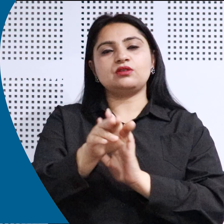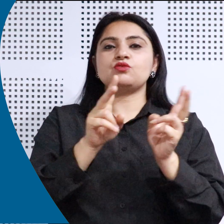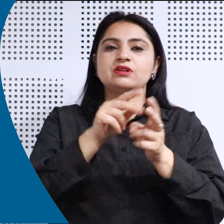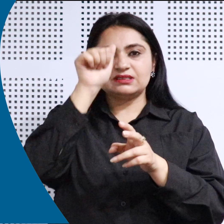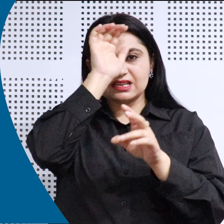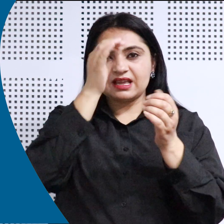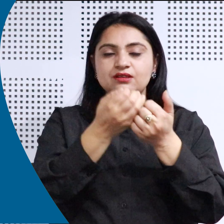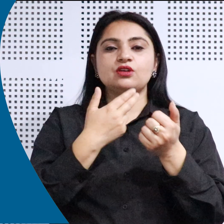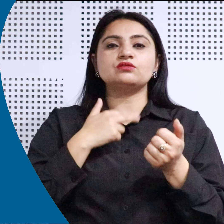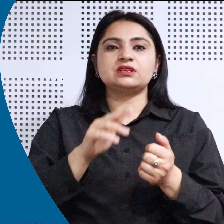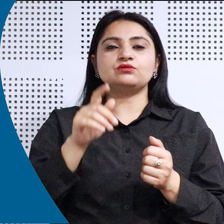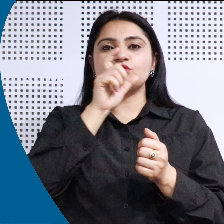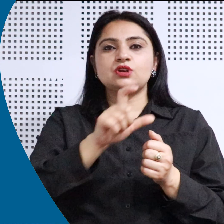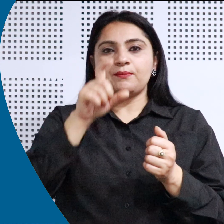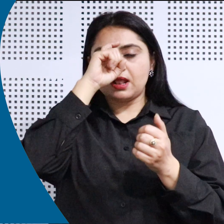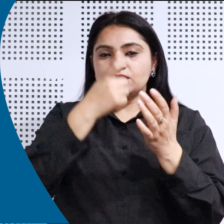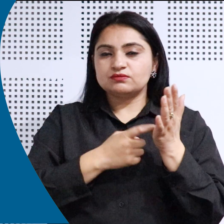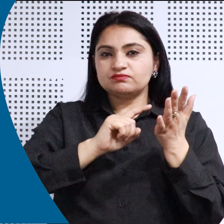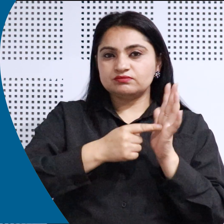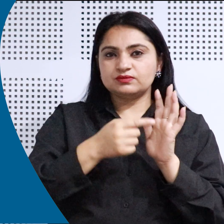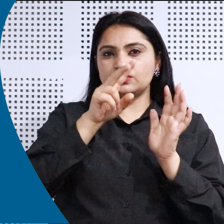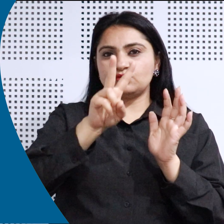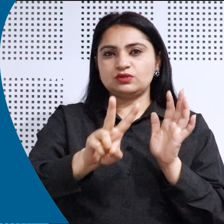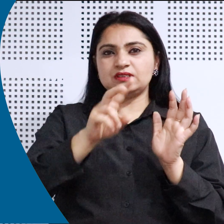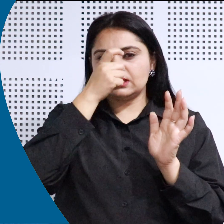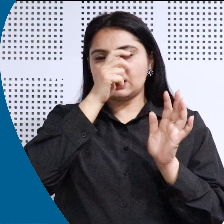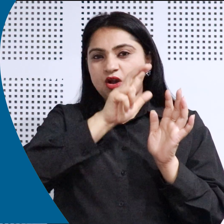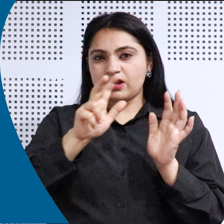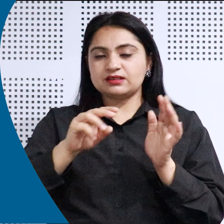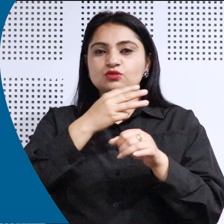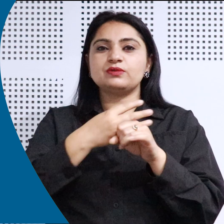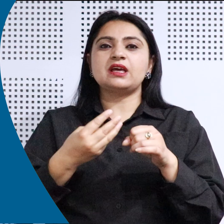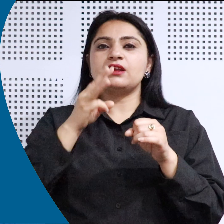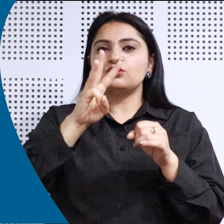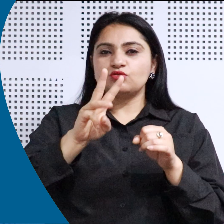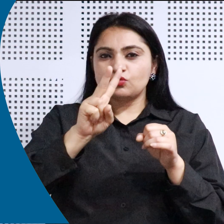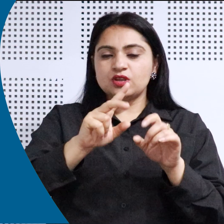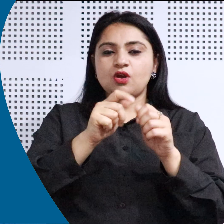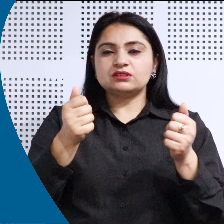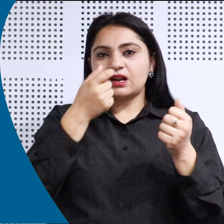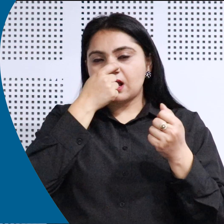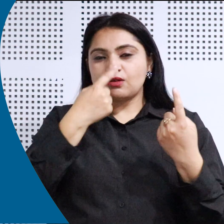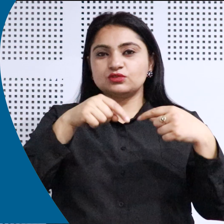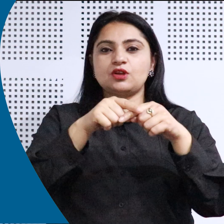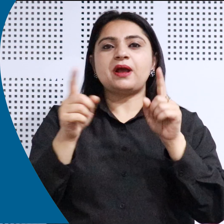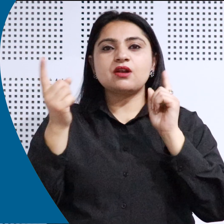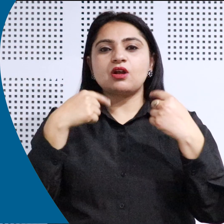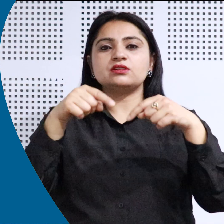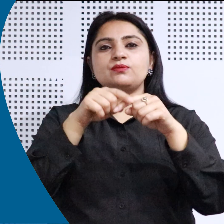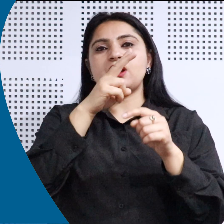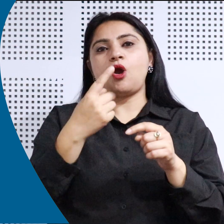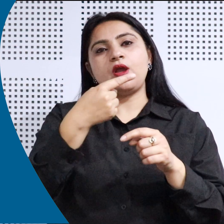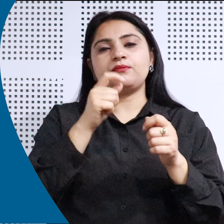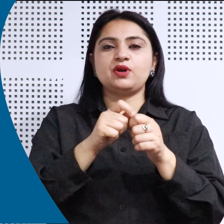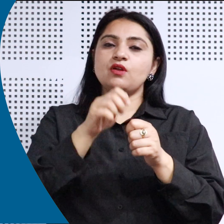जानकारी गराउन चाहन्छु। नेपालको संविधानको धारा 288 को उपधारा 2 बमोजिम गाउँसभा वा नगरसभाले ऐन बनाउन